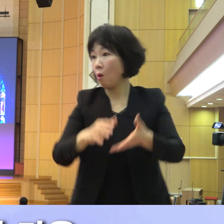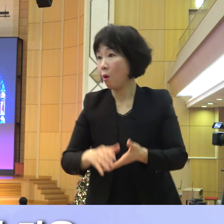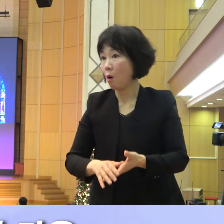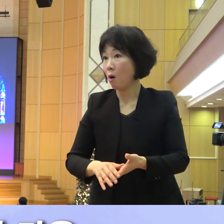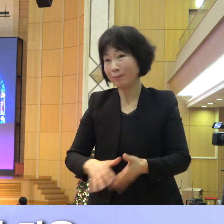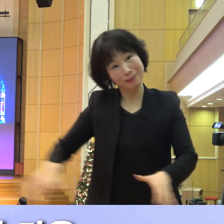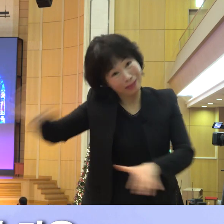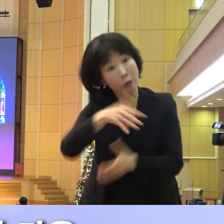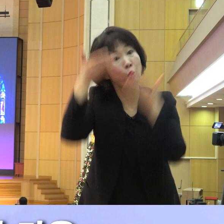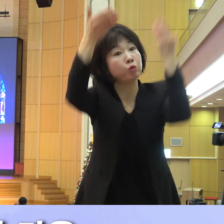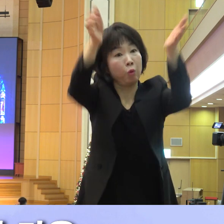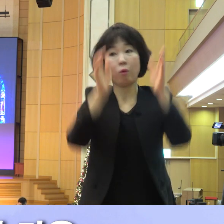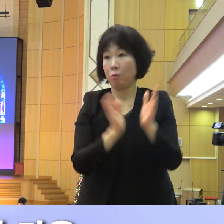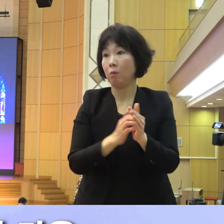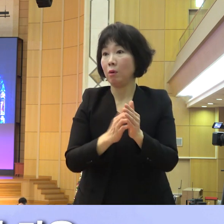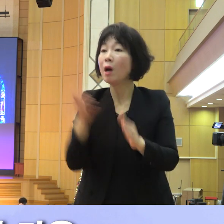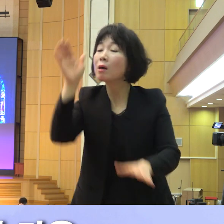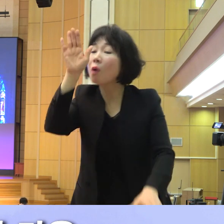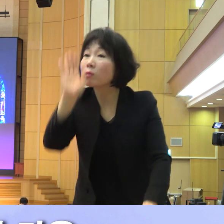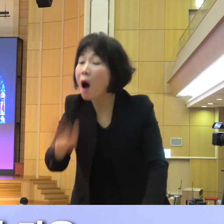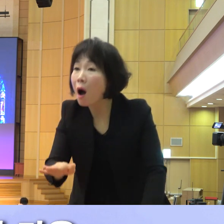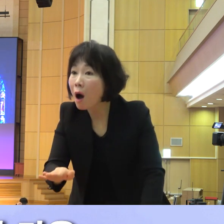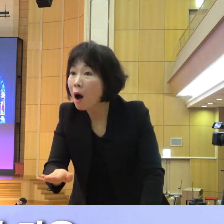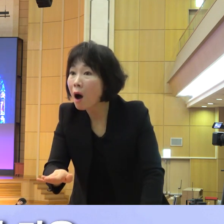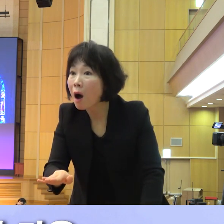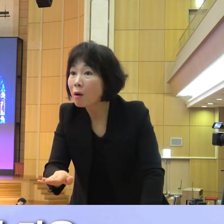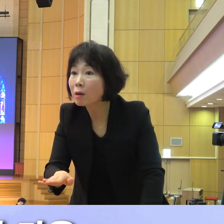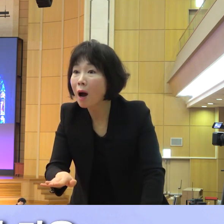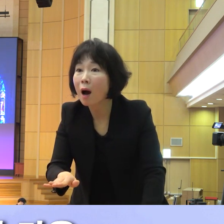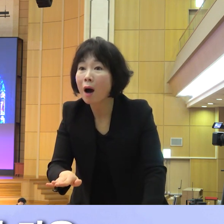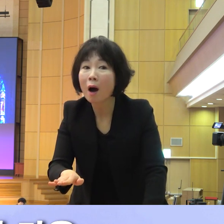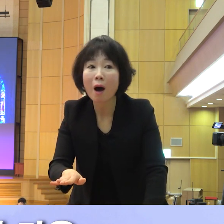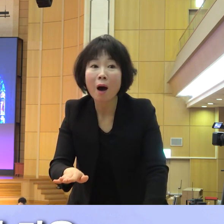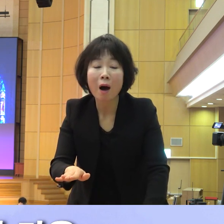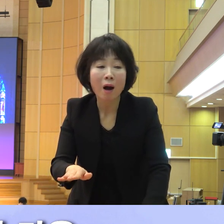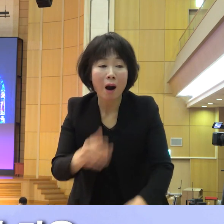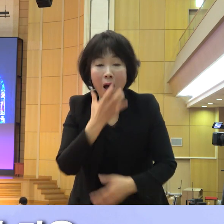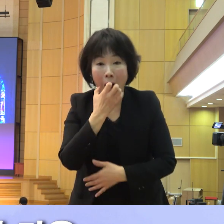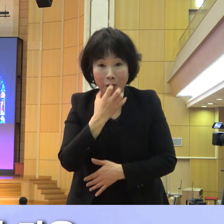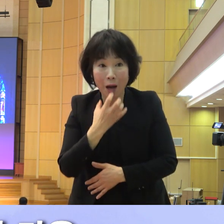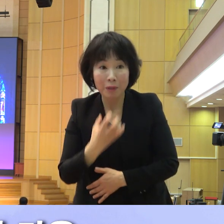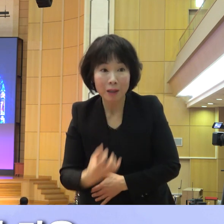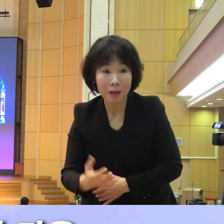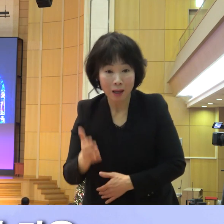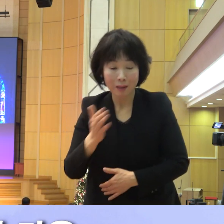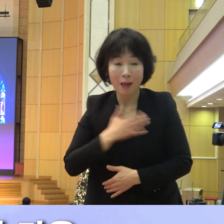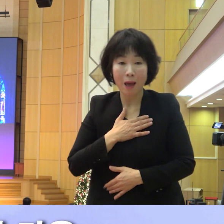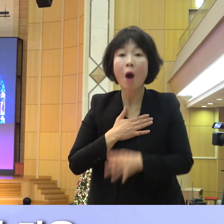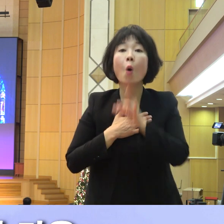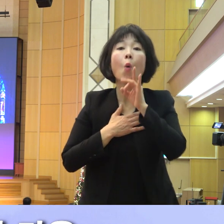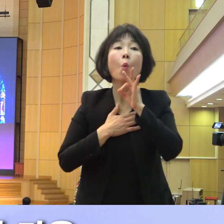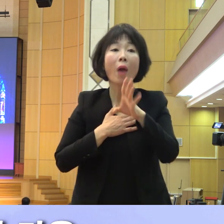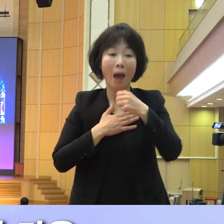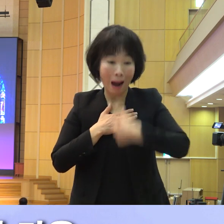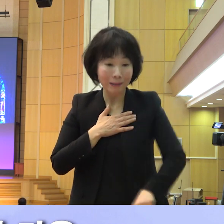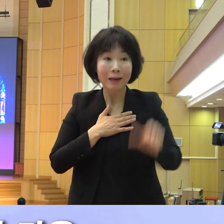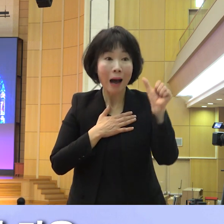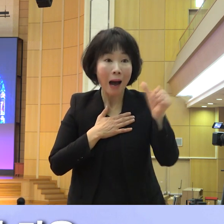다 받았지만 독자 아들을 드렸을 때 이제서야 내가 나를 경외한 줄